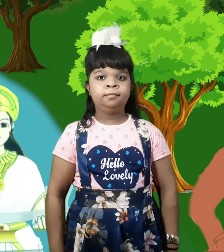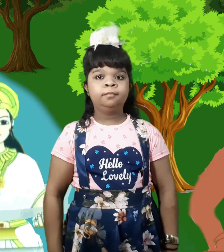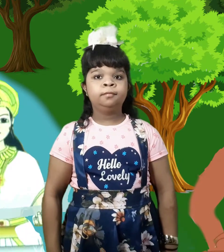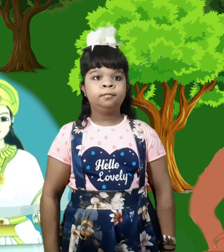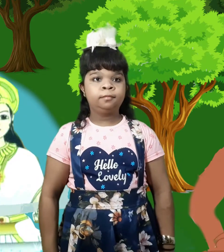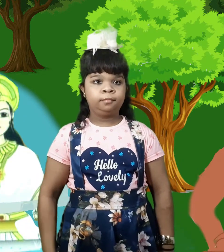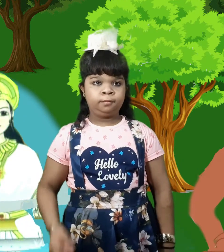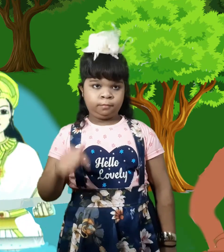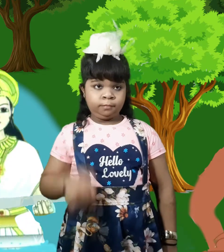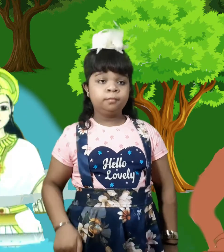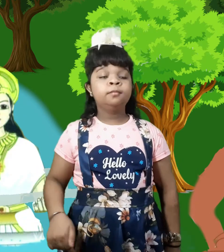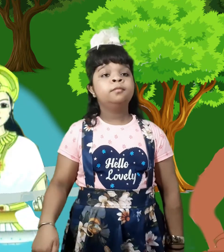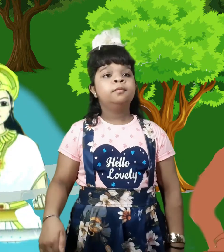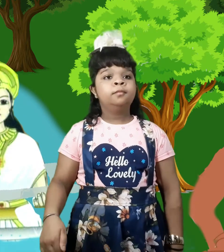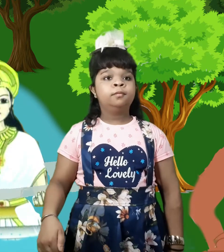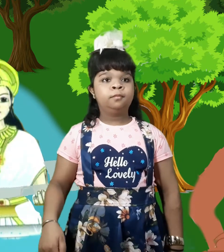और इस बार उसने